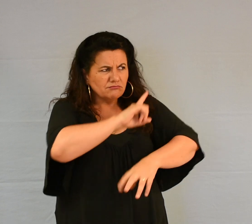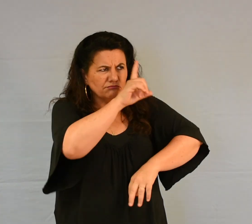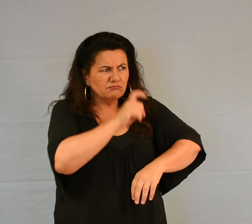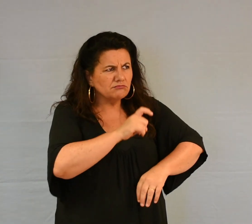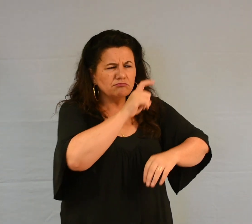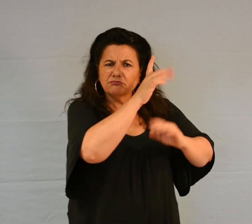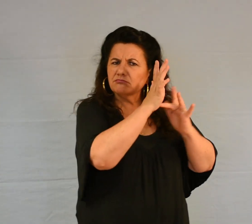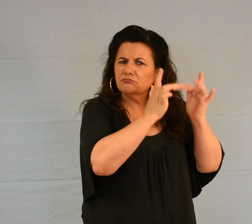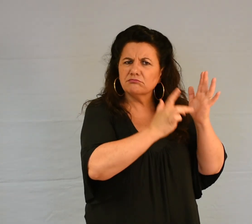déclara: